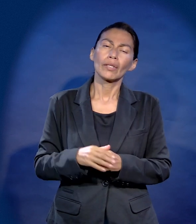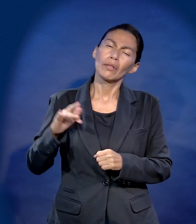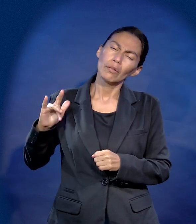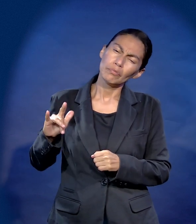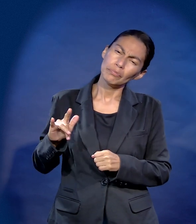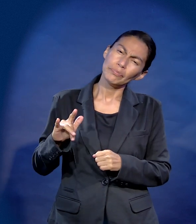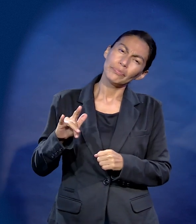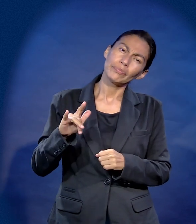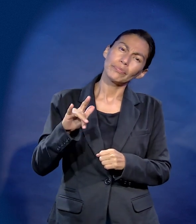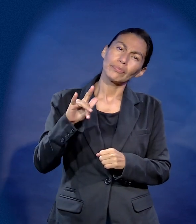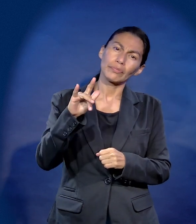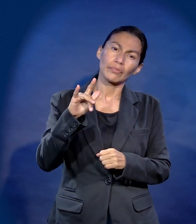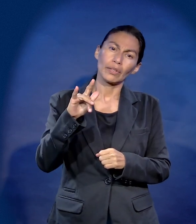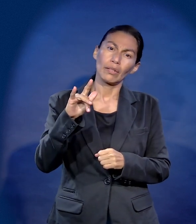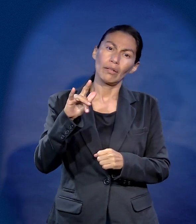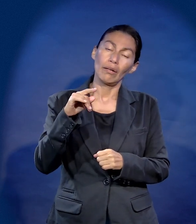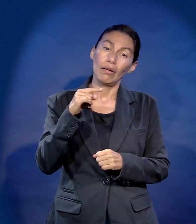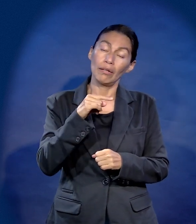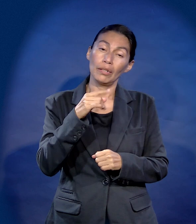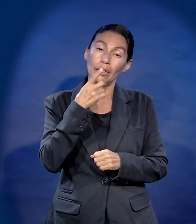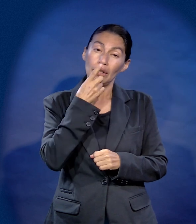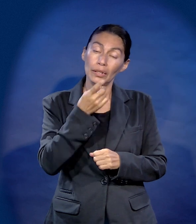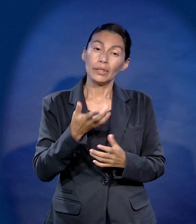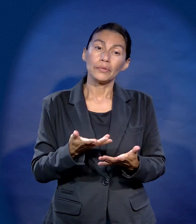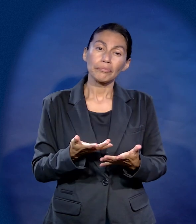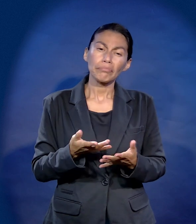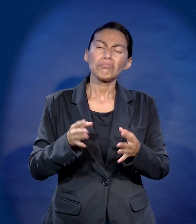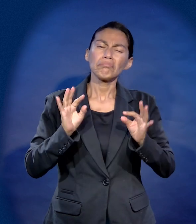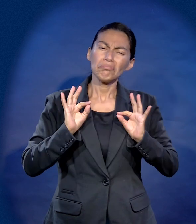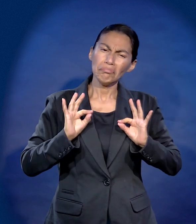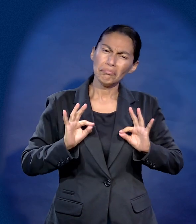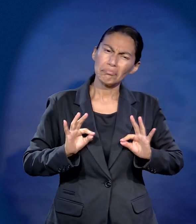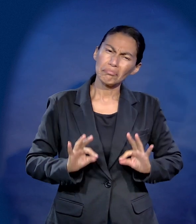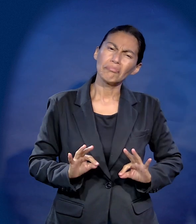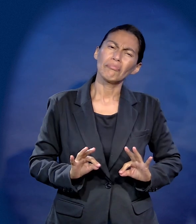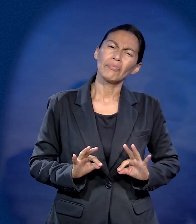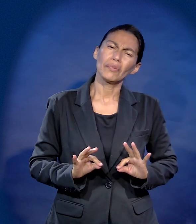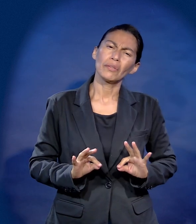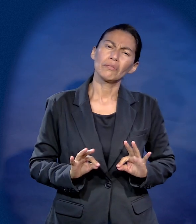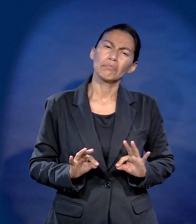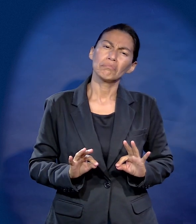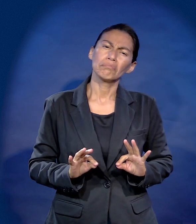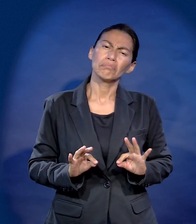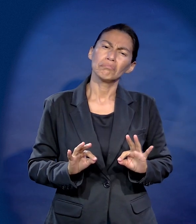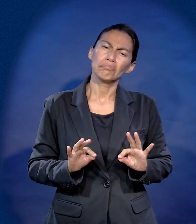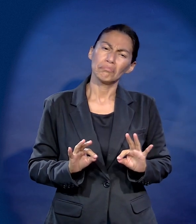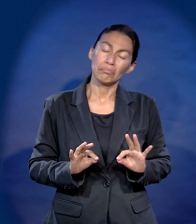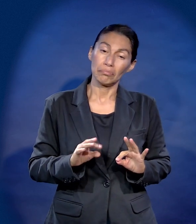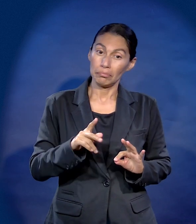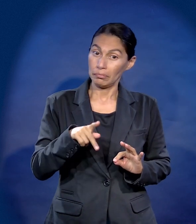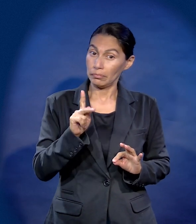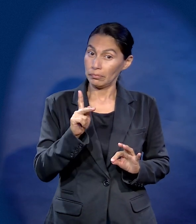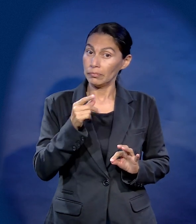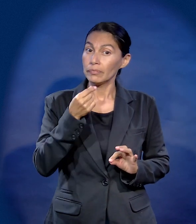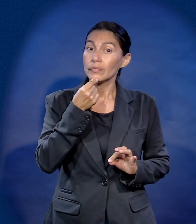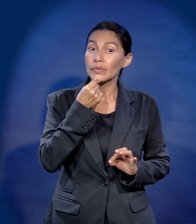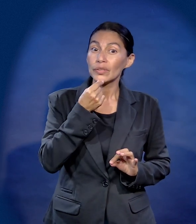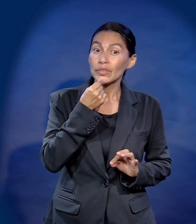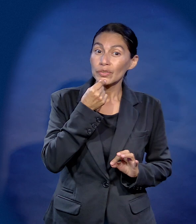y subían a un avión. El vuelo, según el registro de la caja negra, comienza bastante tranquilo y